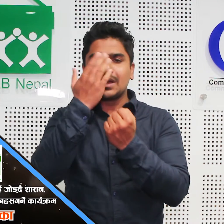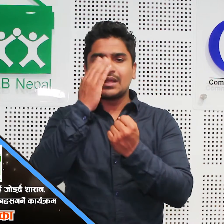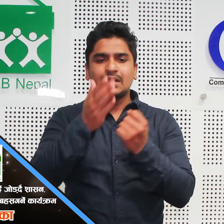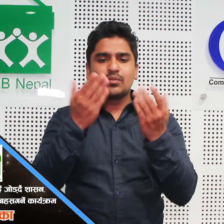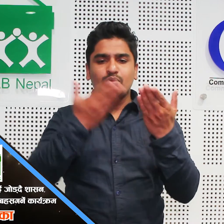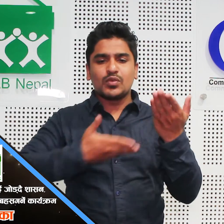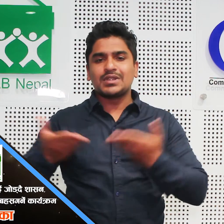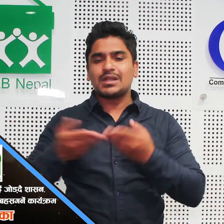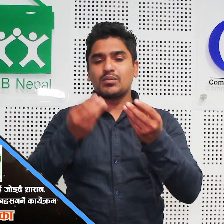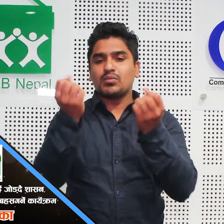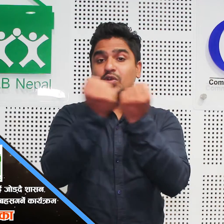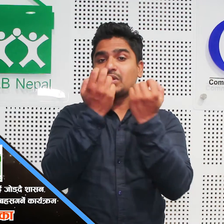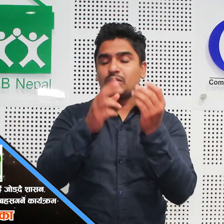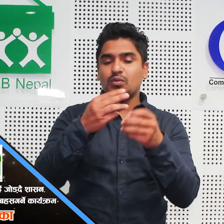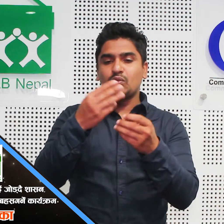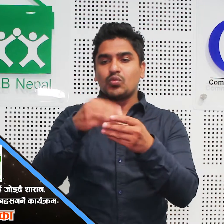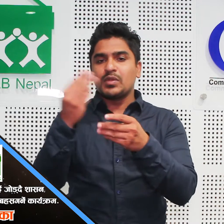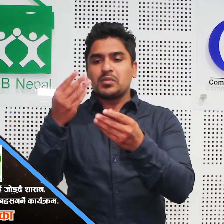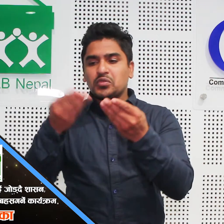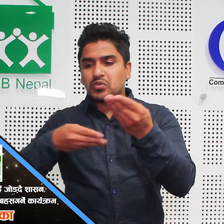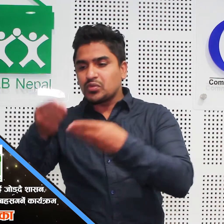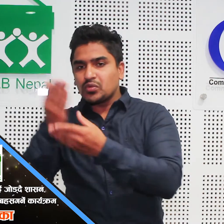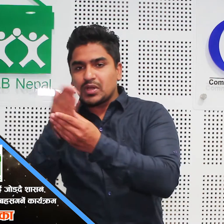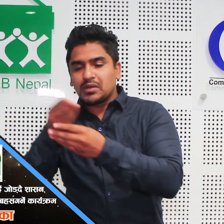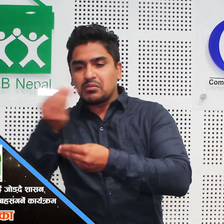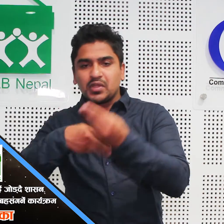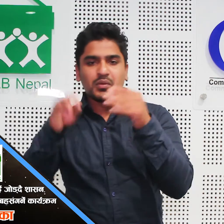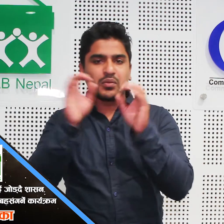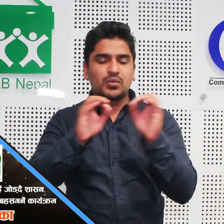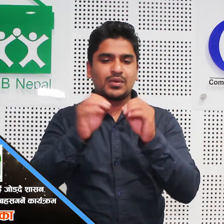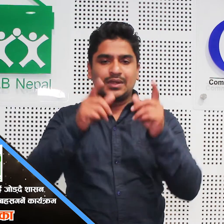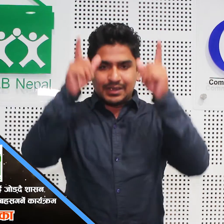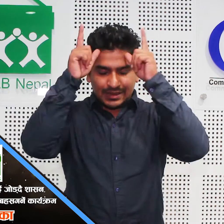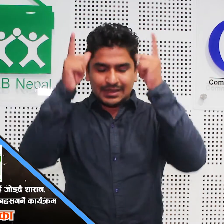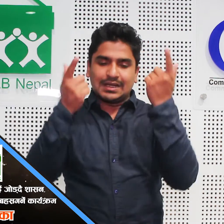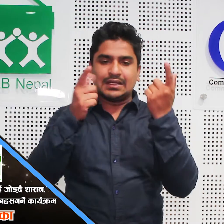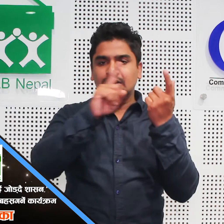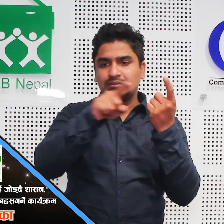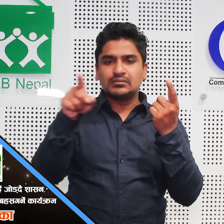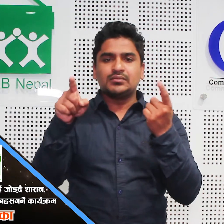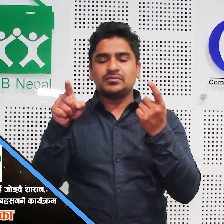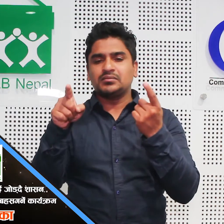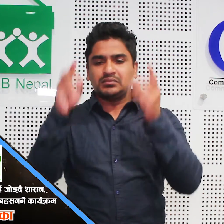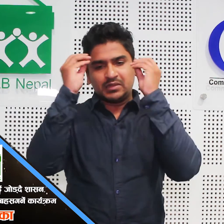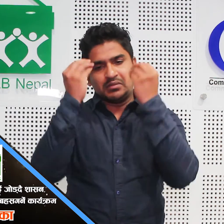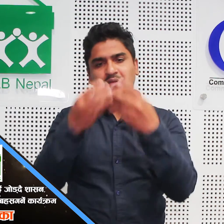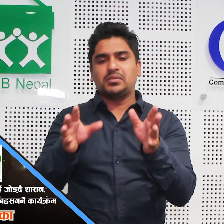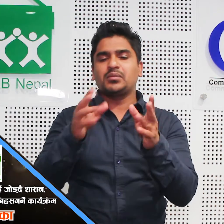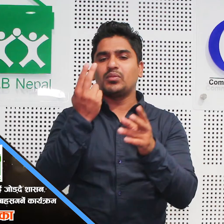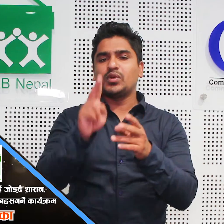बन्द भयो, उत्पादन गरेको तरकारी चाहिँ बिक्री वितरण भएन, त्यतिकै उनीहरूले गाई वस्तु खोली अथवा खेर गएको अवस्था रह्यो, उनीहरूलाई त्यसले गर्दा